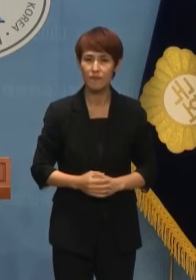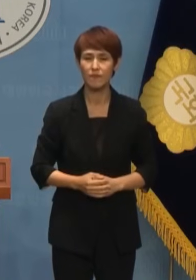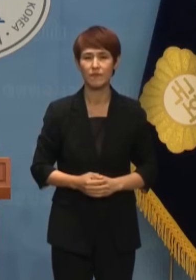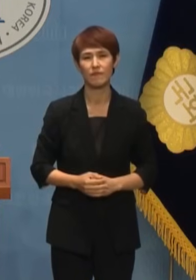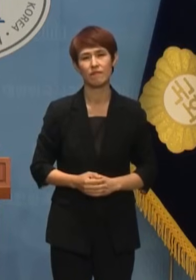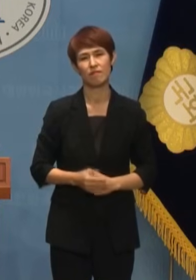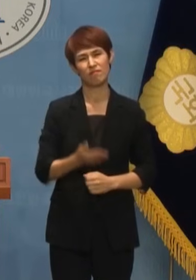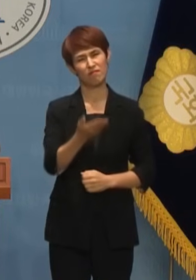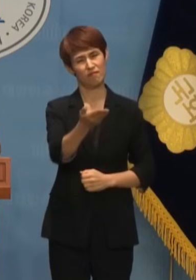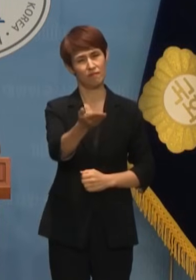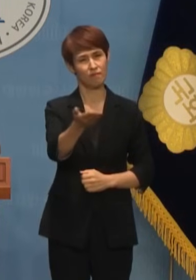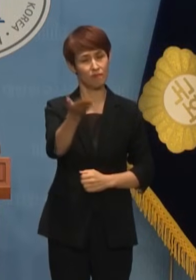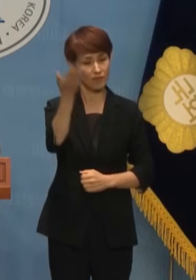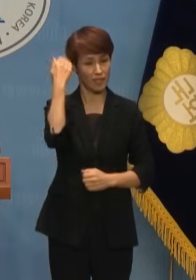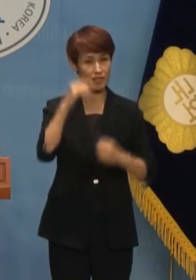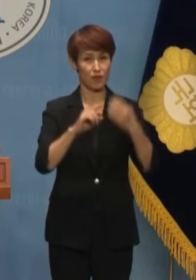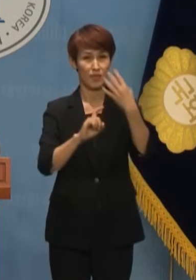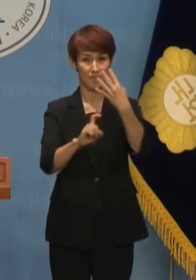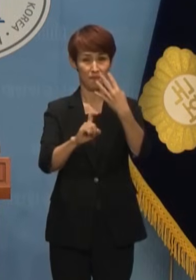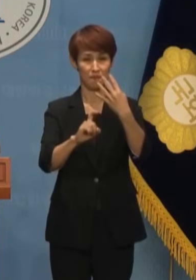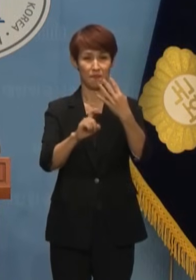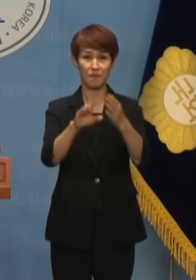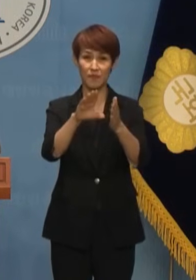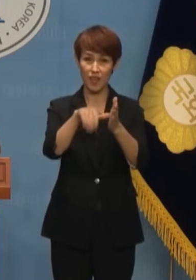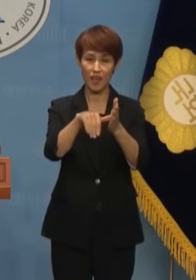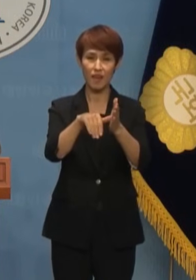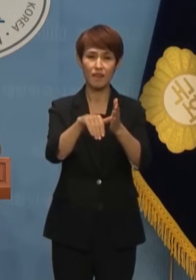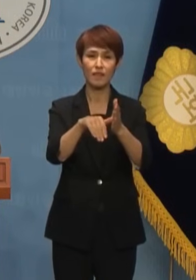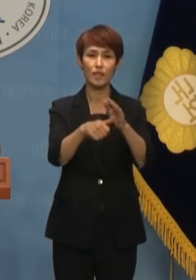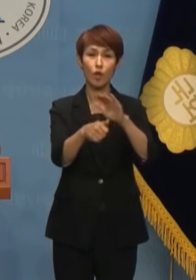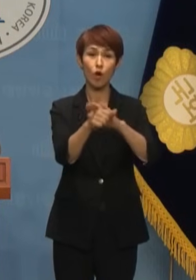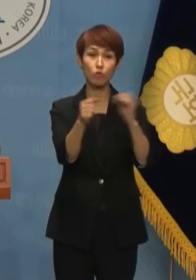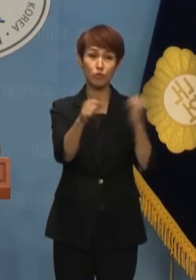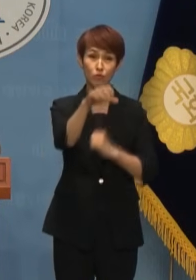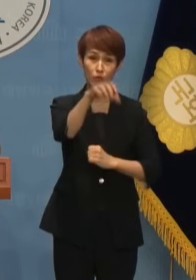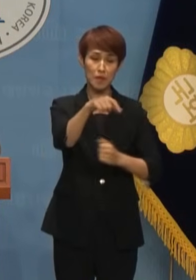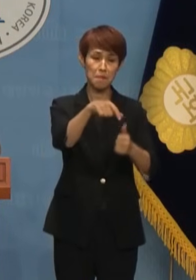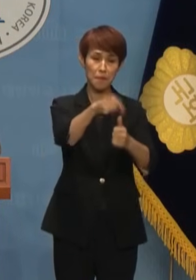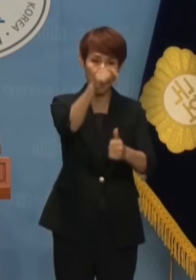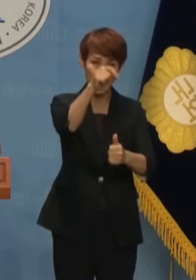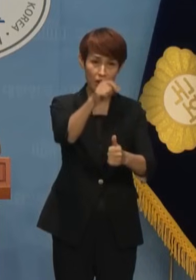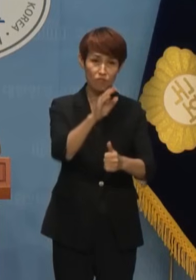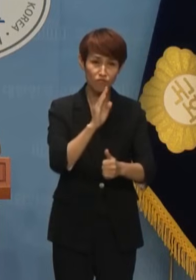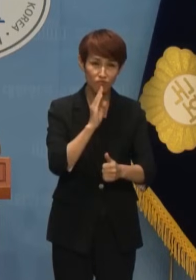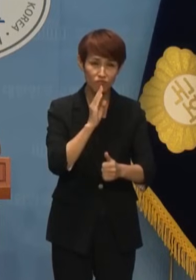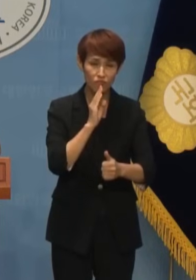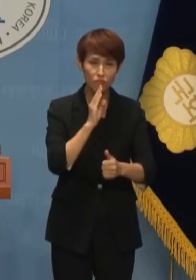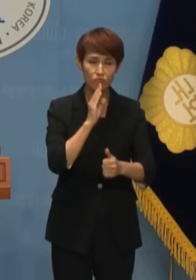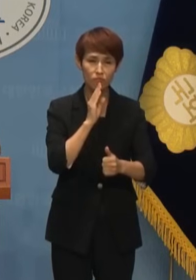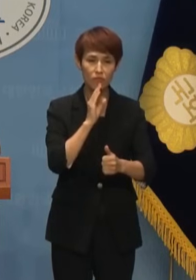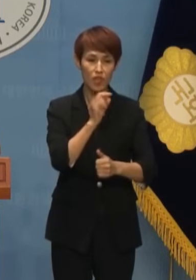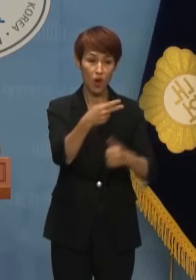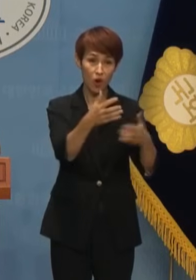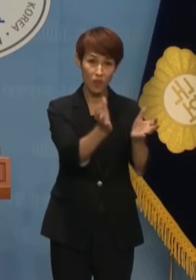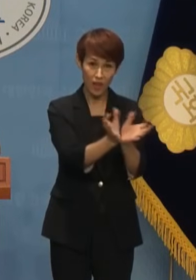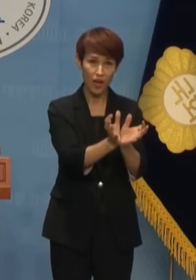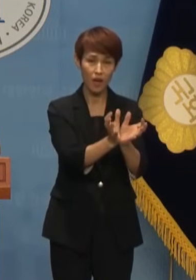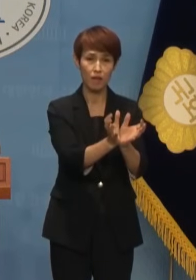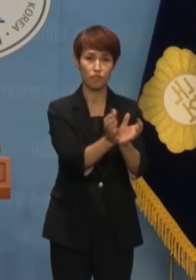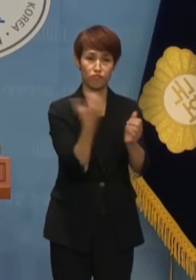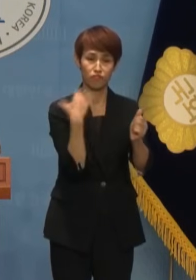임 의원은 지난 4월 10일 총선에서 경북 상주 문경에서 당선됐으니 곧 여당의 3선